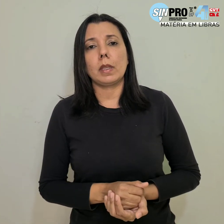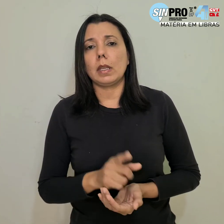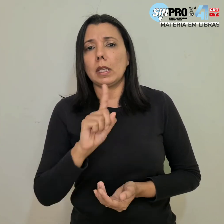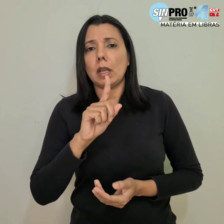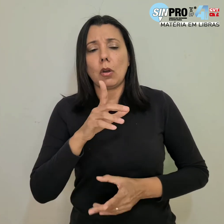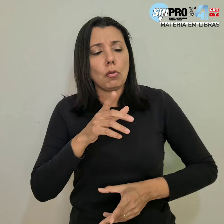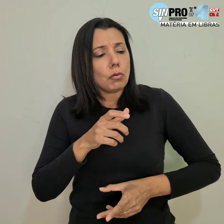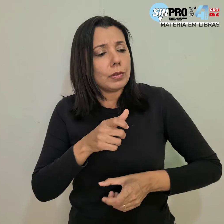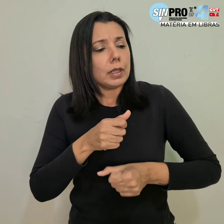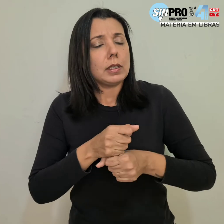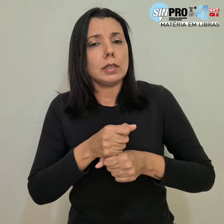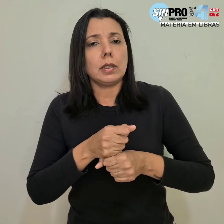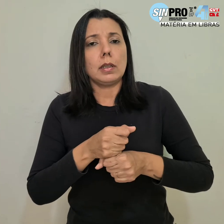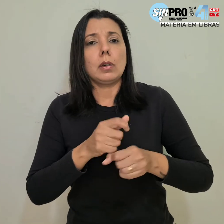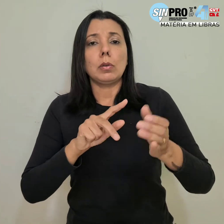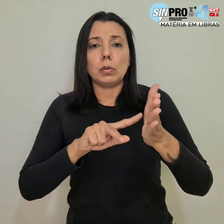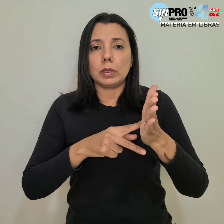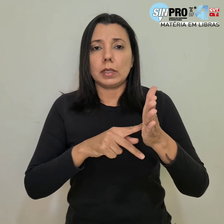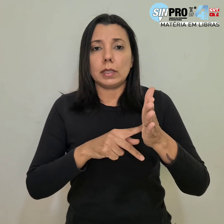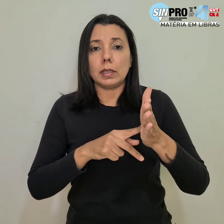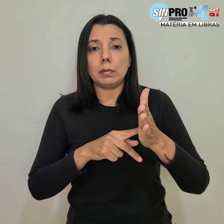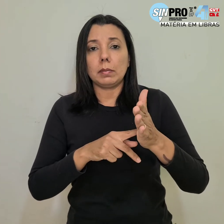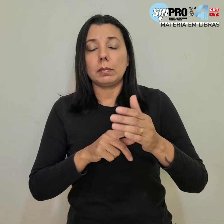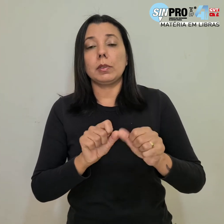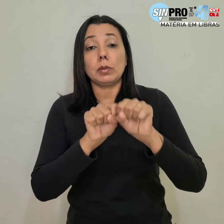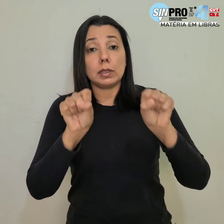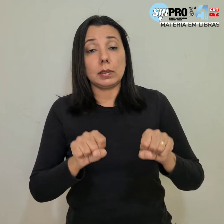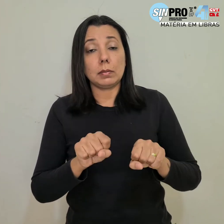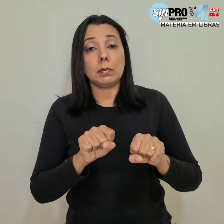Não fortaleceu as ações do sistema público de saúde.